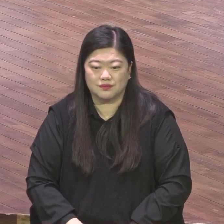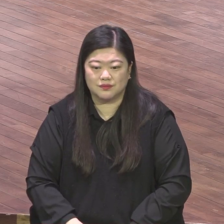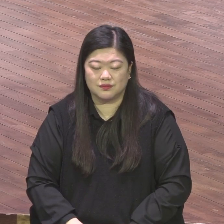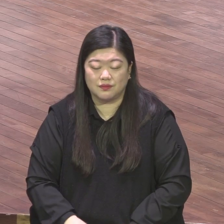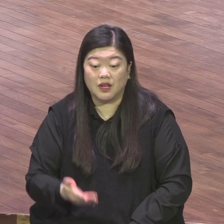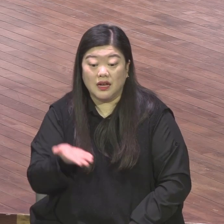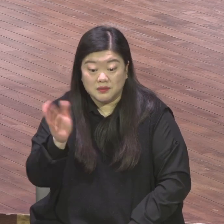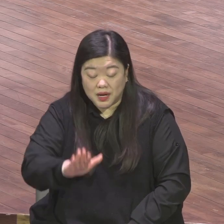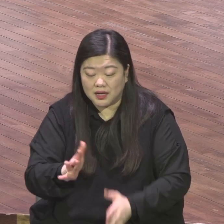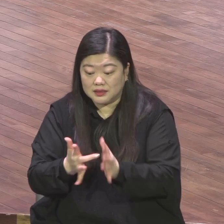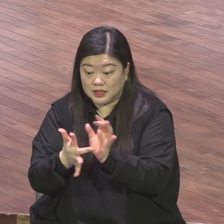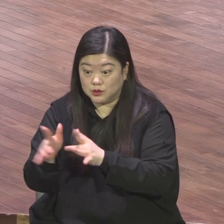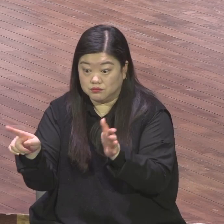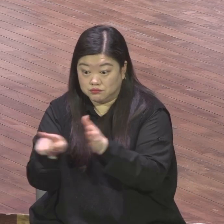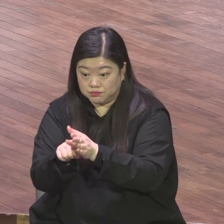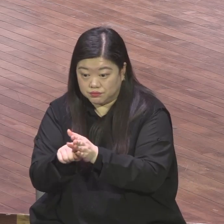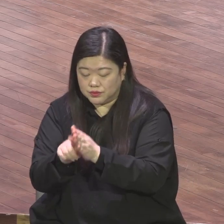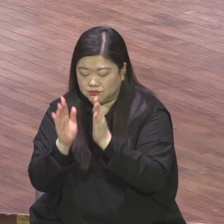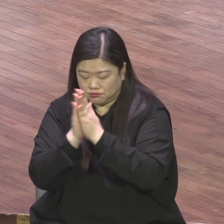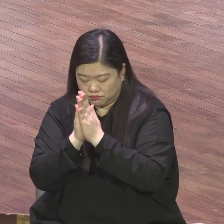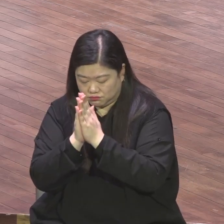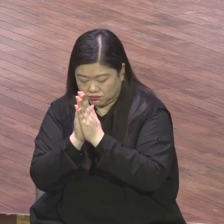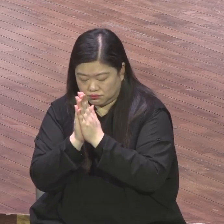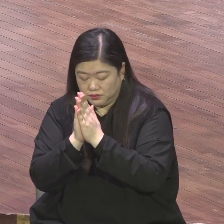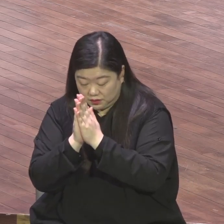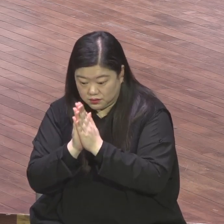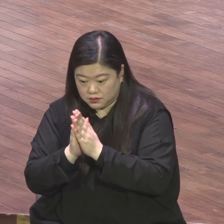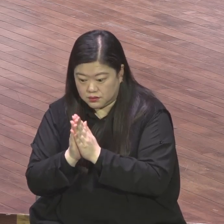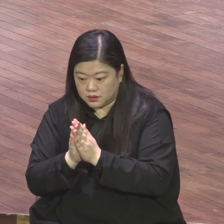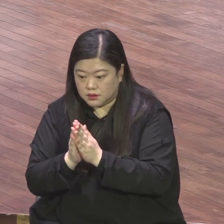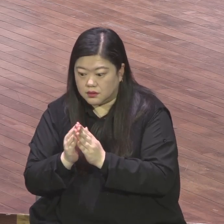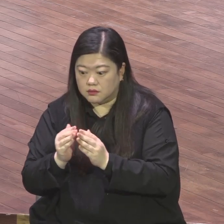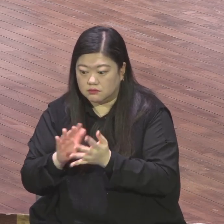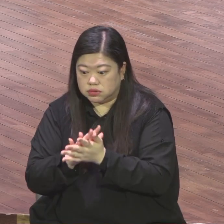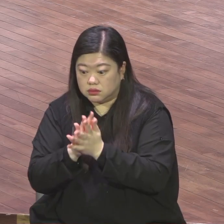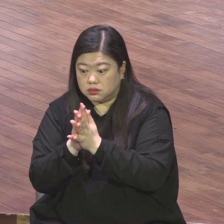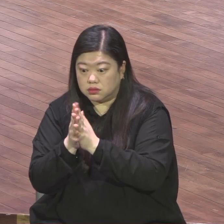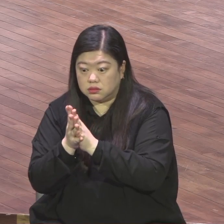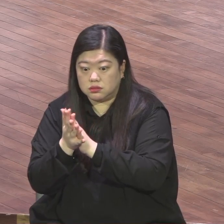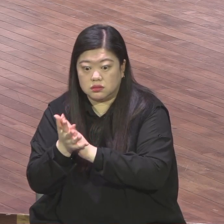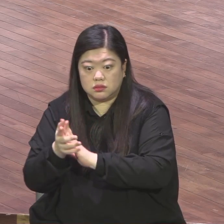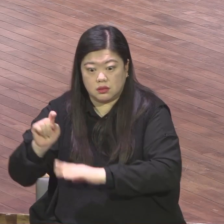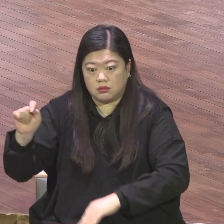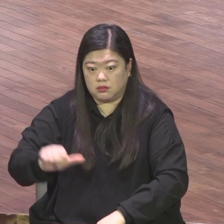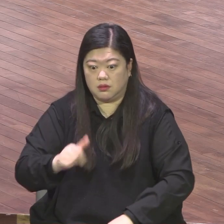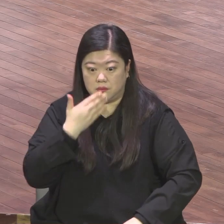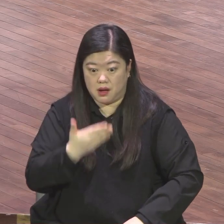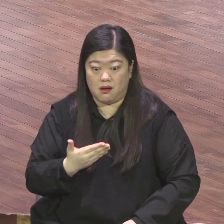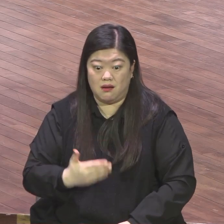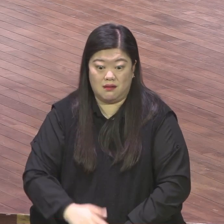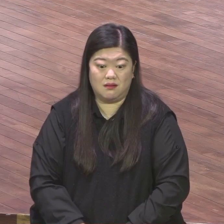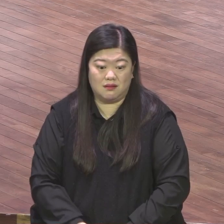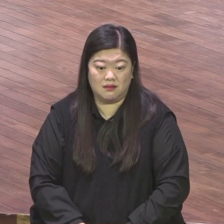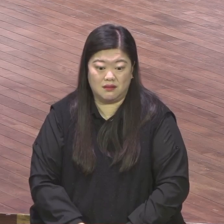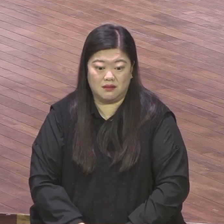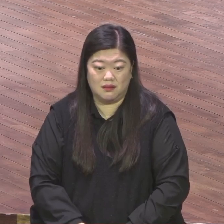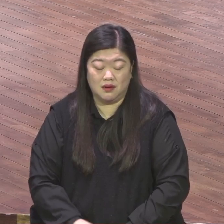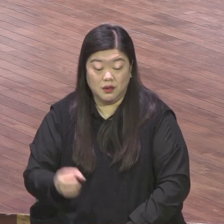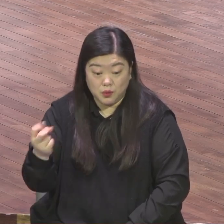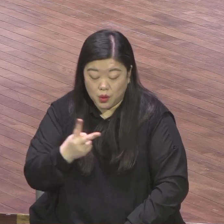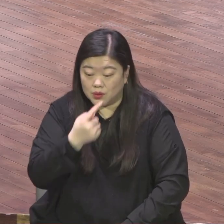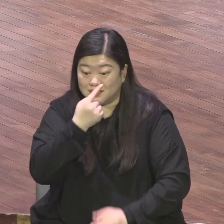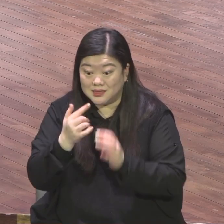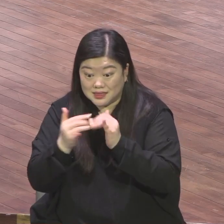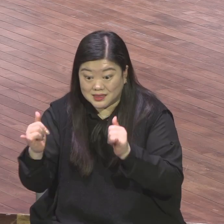된다. 성령 충만하면요 되어지는 삶을 살기 때문에 어려운 게 아무것도 없어요. 다 되어지게 돼